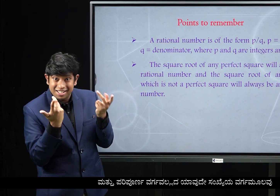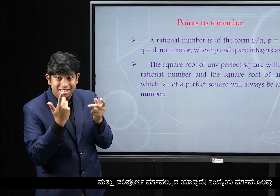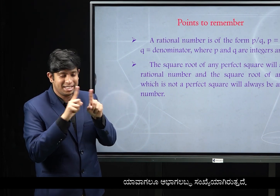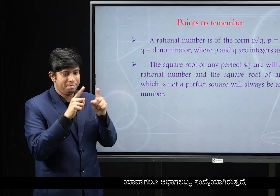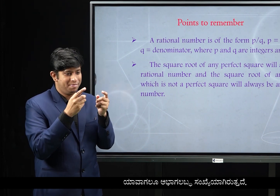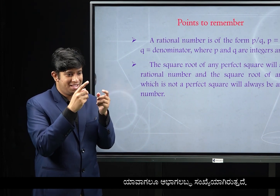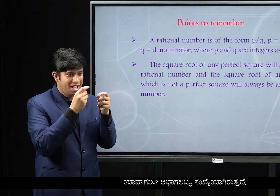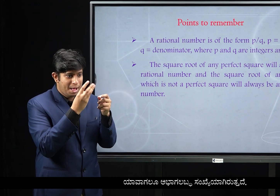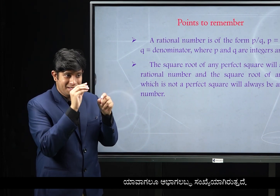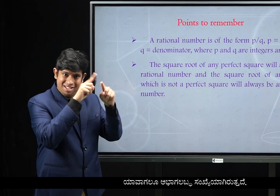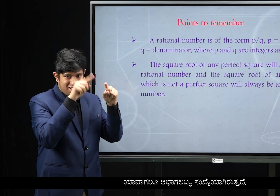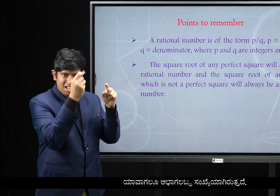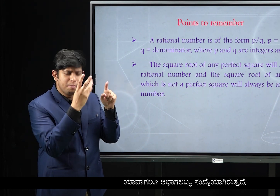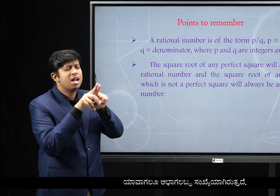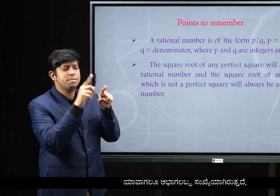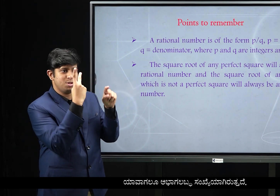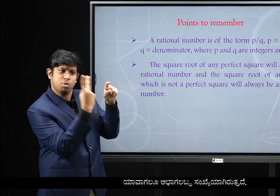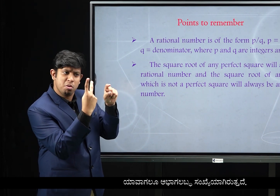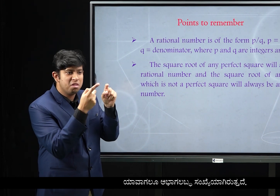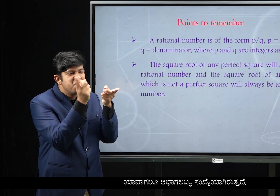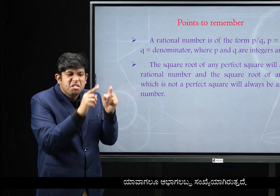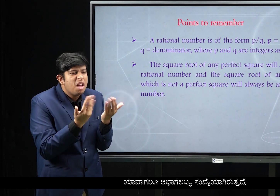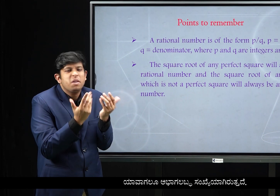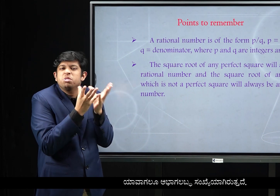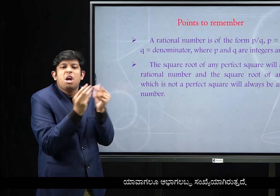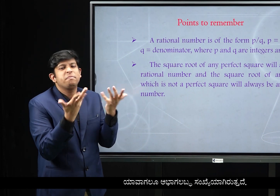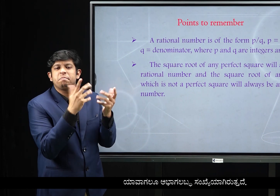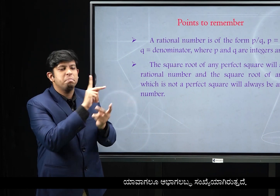ವರ್ಗಮೂಲವು ಯಾವಾಗಲೂ ಅಭಾಗಲಬ್ಧ ಸಂಖ್ಯೆಯಾಗಿರುತ್ತದೆ.